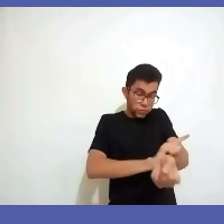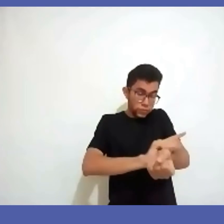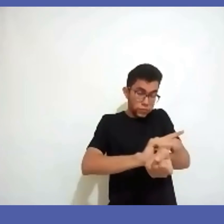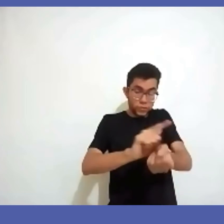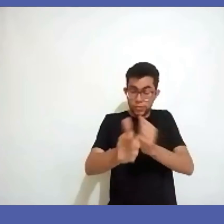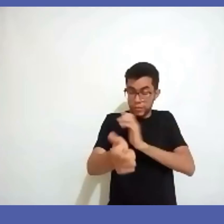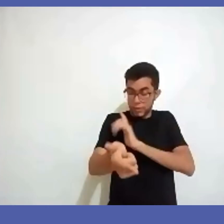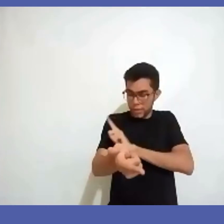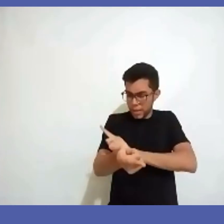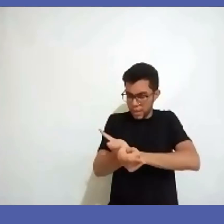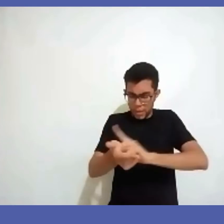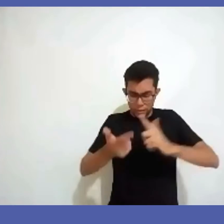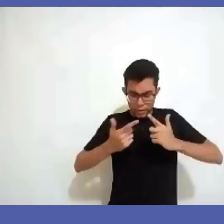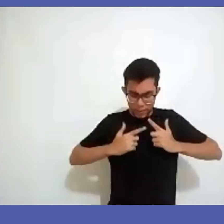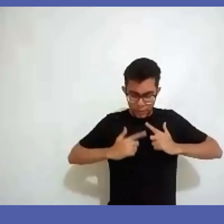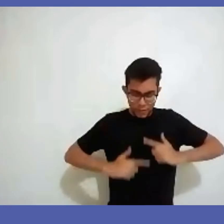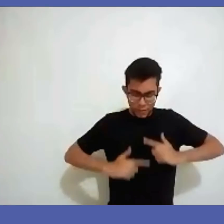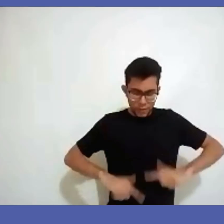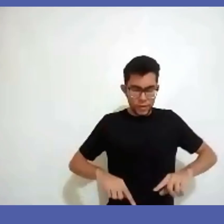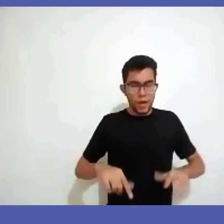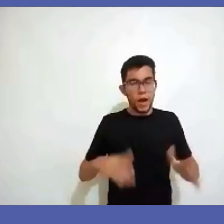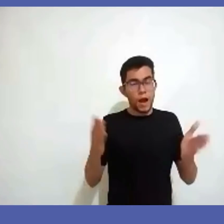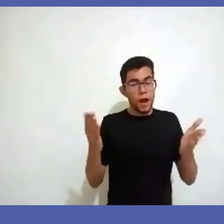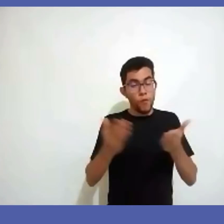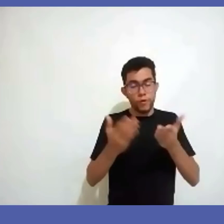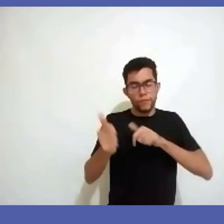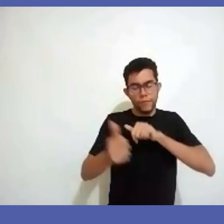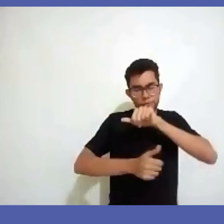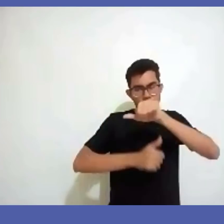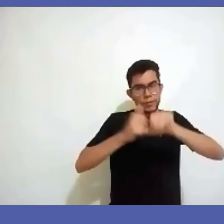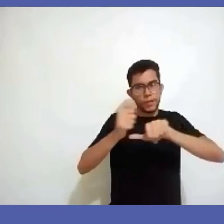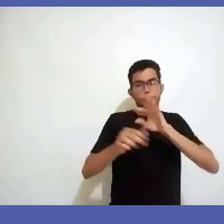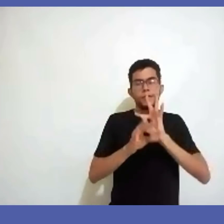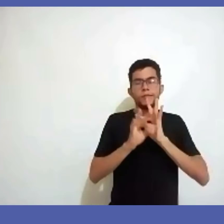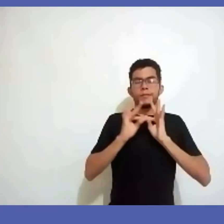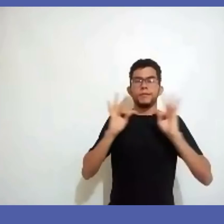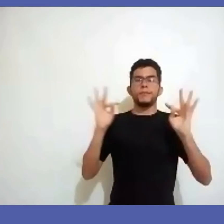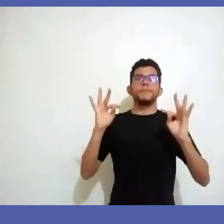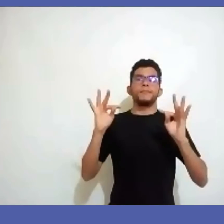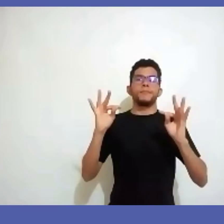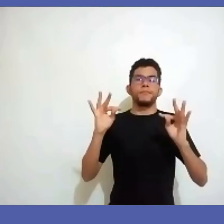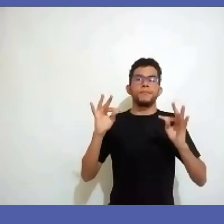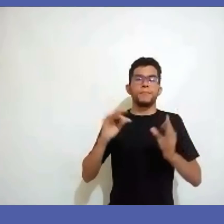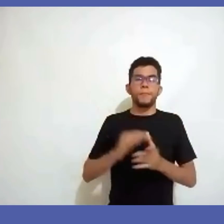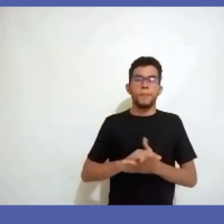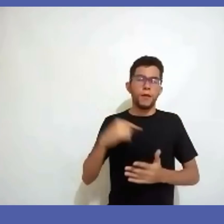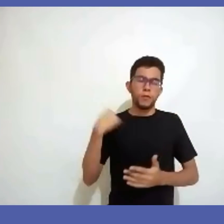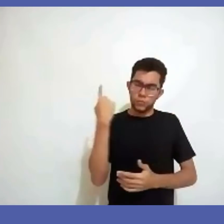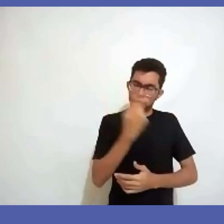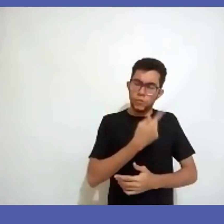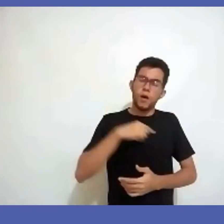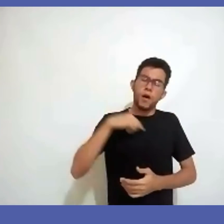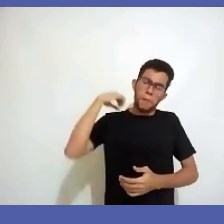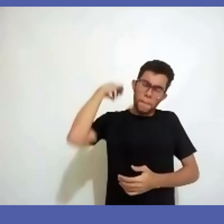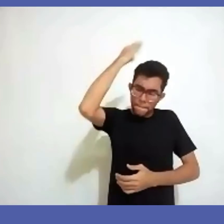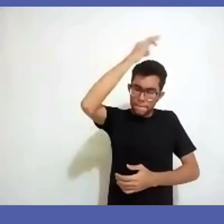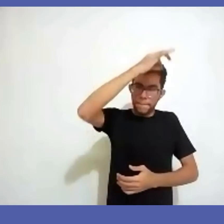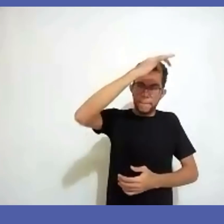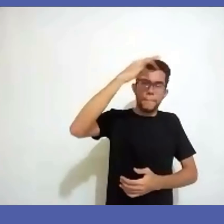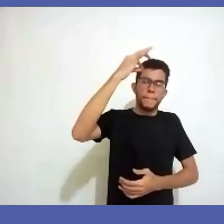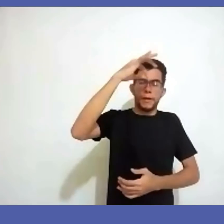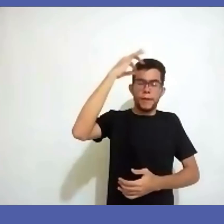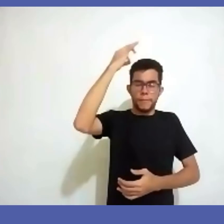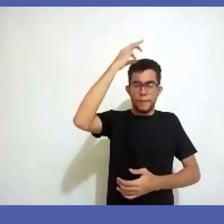de independência de Deus, né? E nós estamos sendo santificados na natureza, né, da